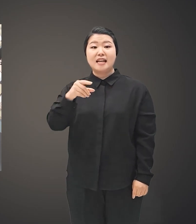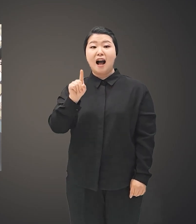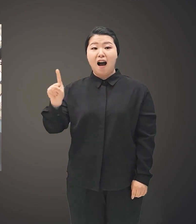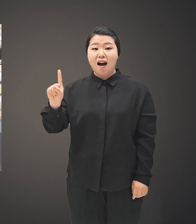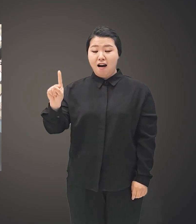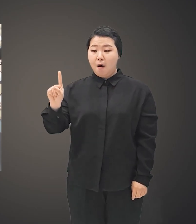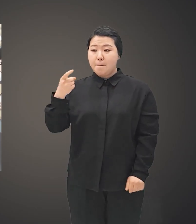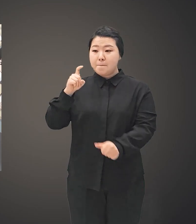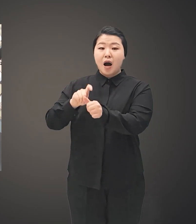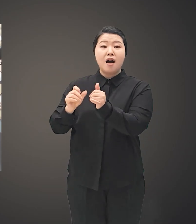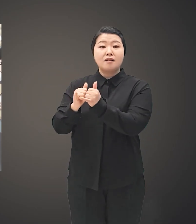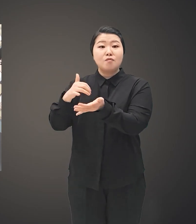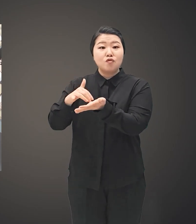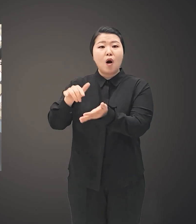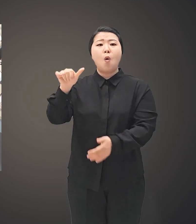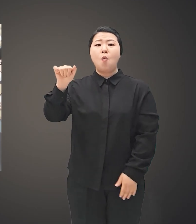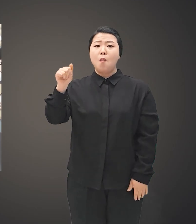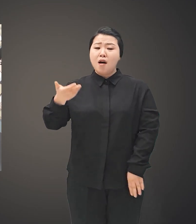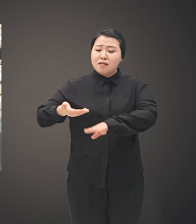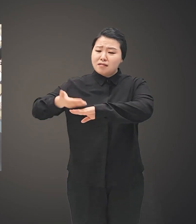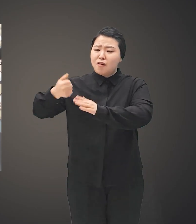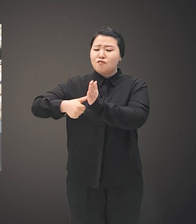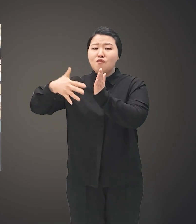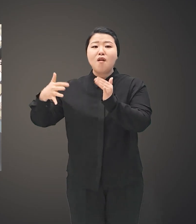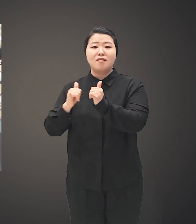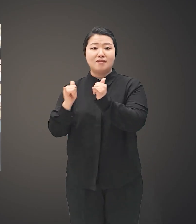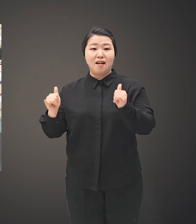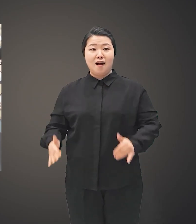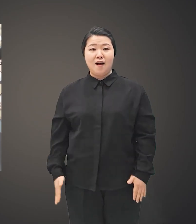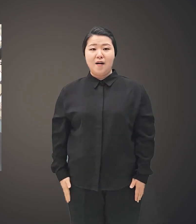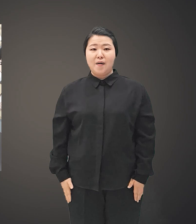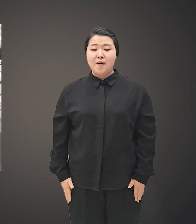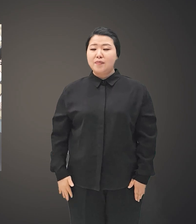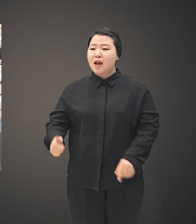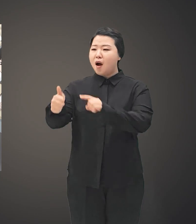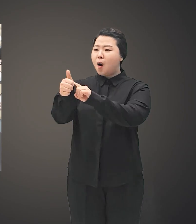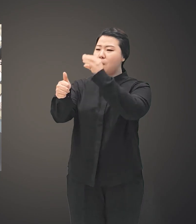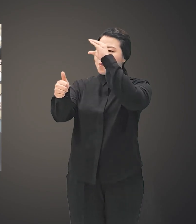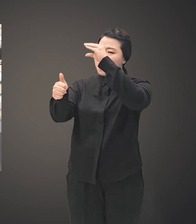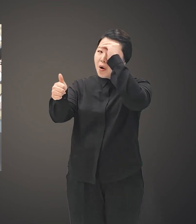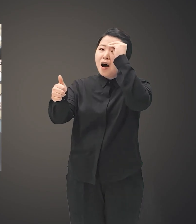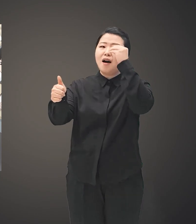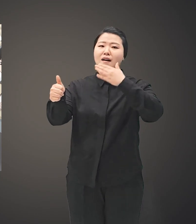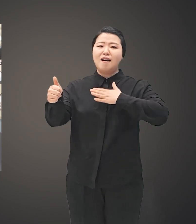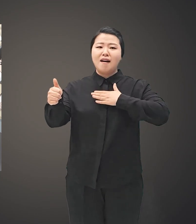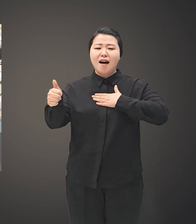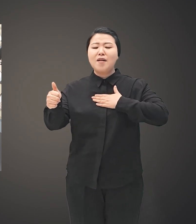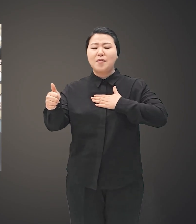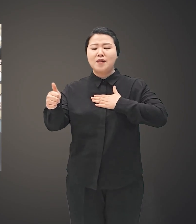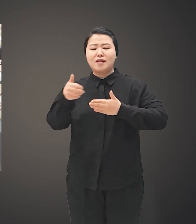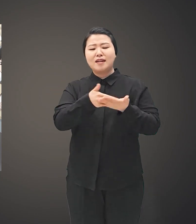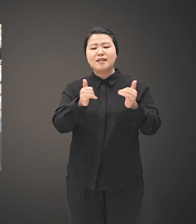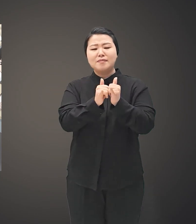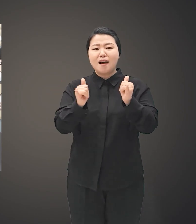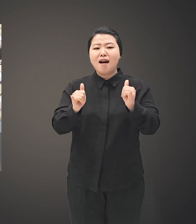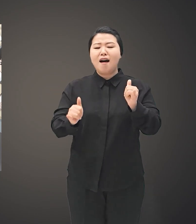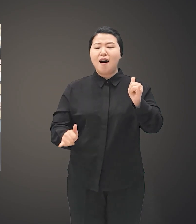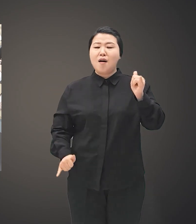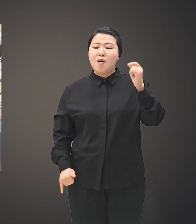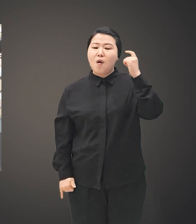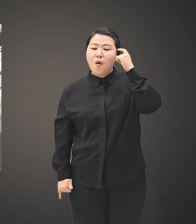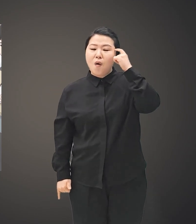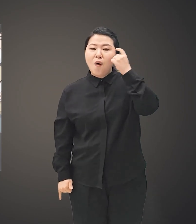5만 명도 넘는 유명하신 분이셔요. 저의 롤모델이신 이슬아 작가님을 보고 이모티콘 작가의 꿈을